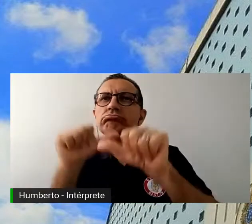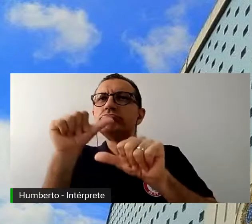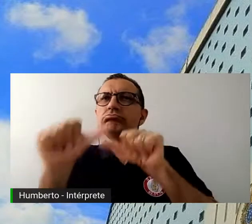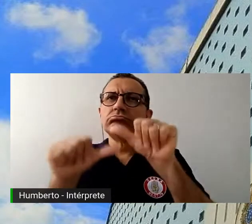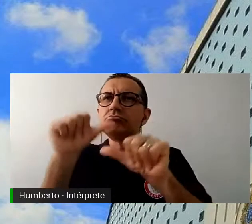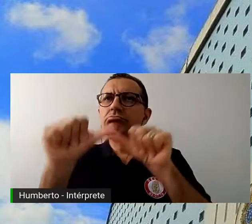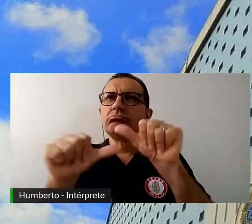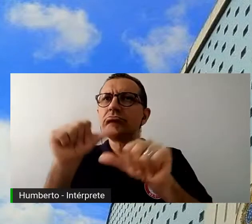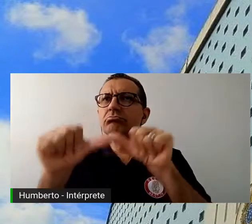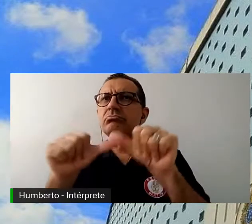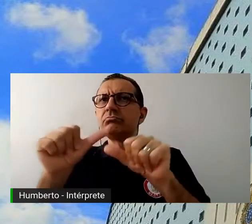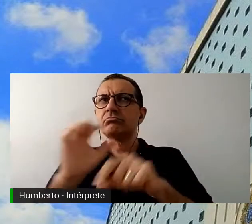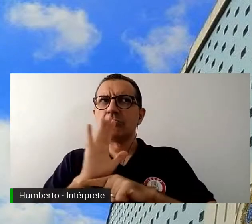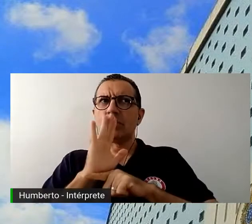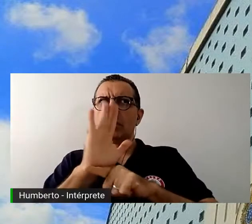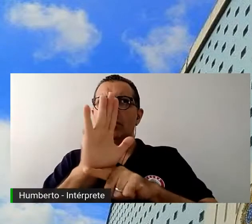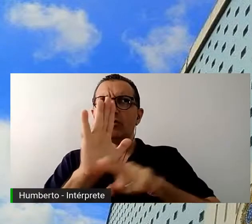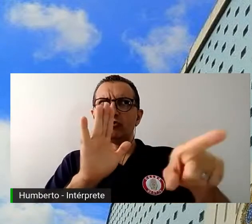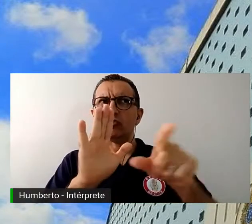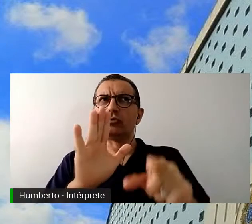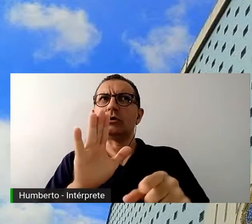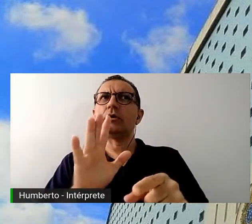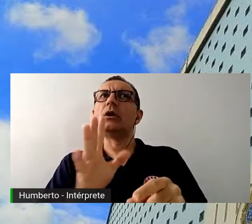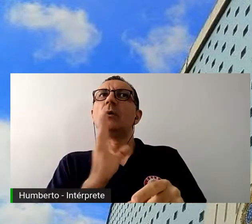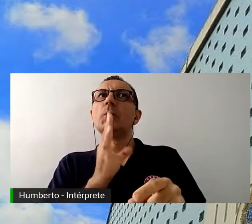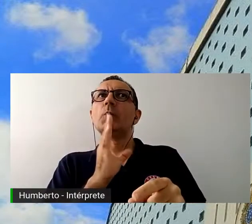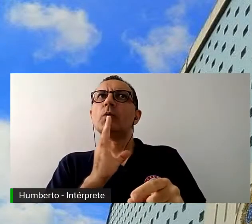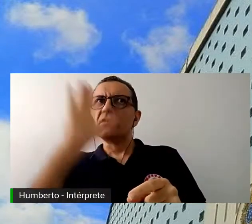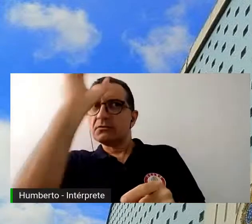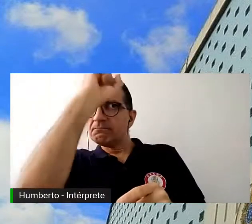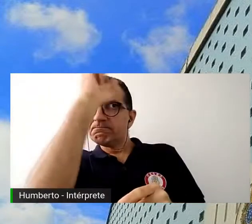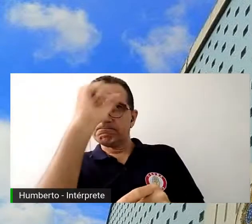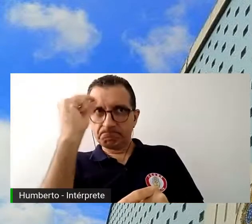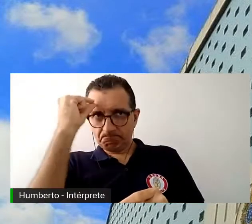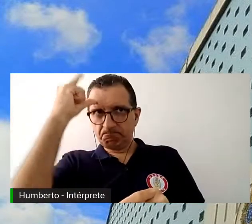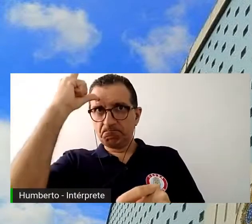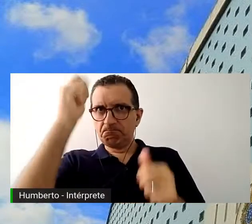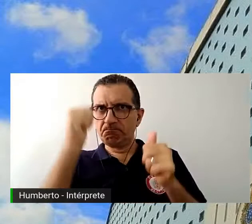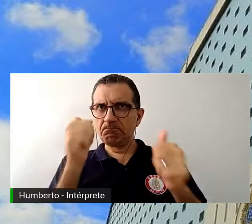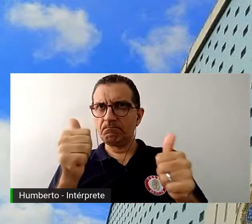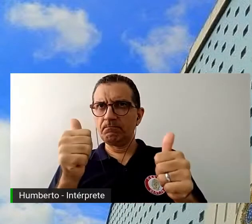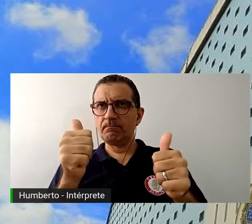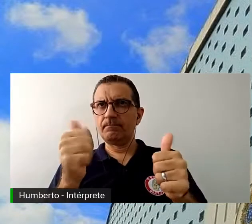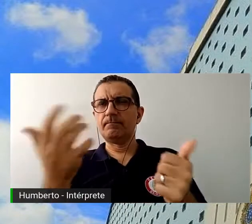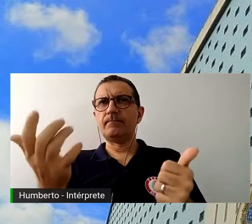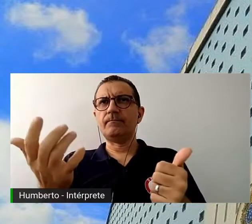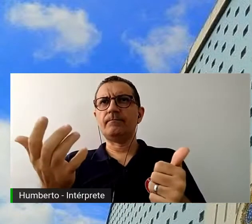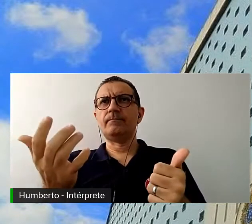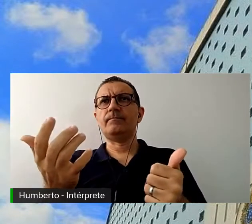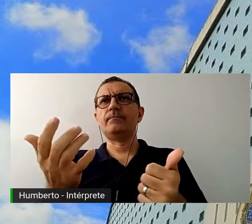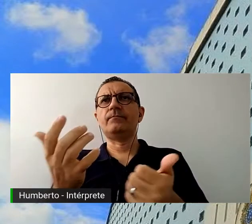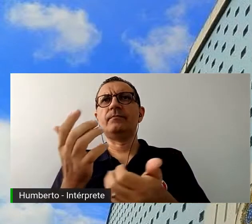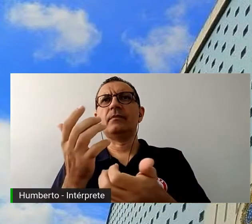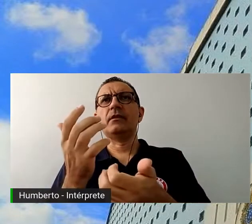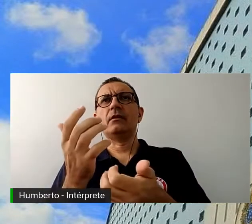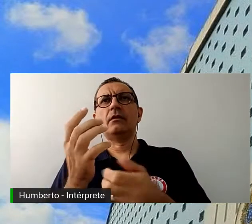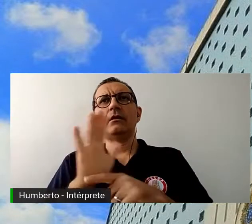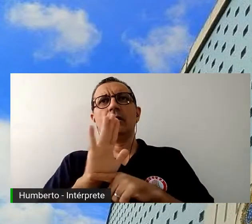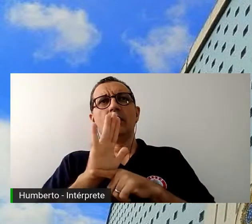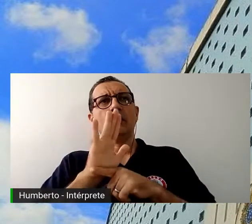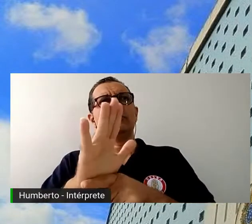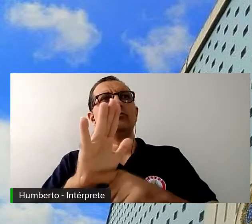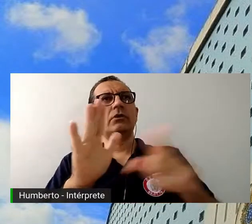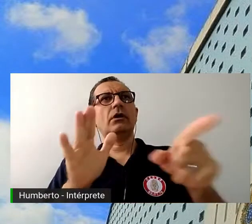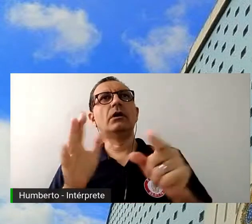conduzem à superação da fragmentação dos conhecimentos? Como? Não serão eles conhecimentos fragmentados para atender à redução de carga